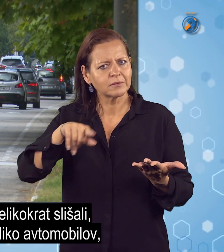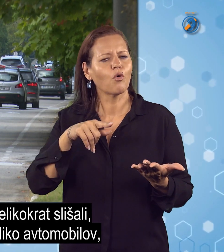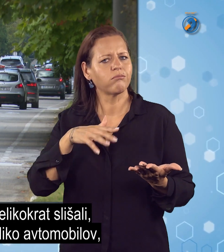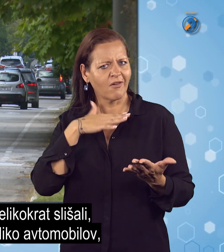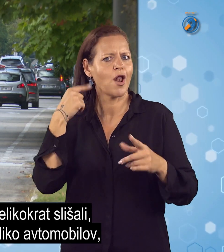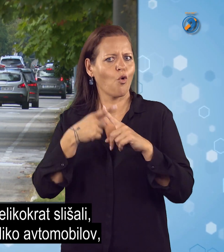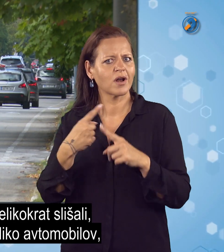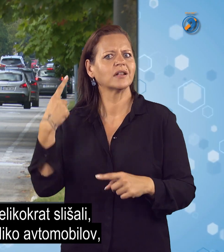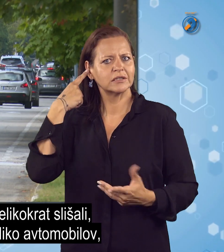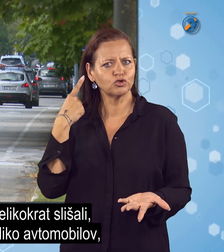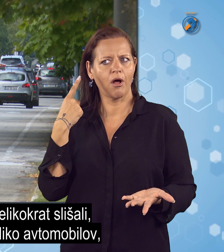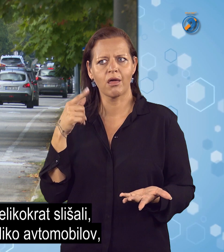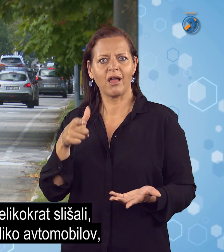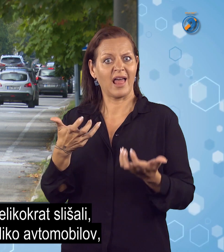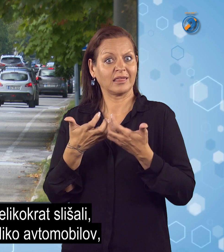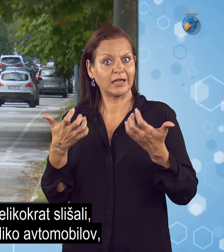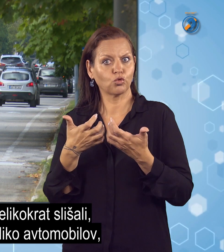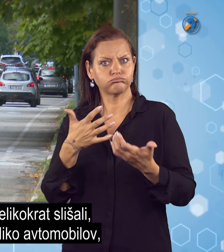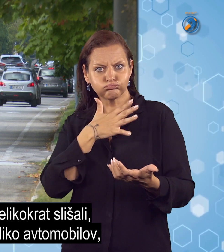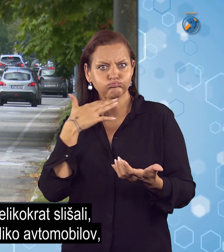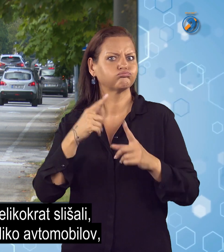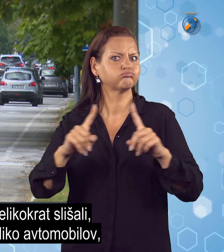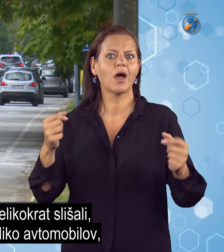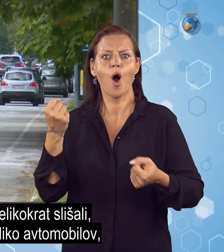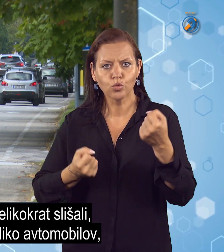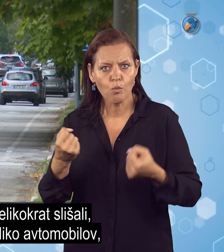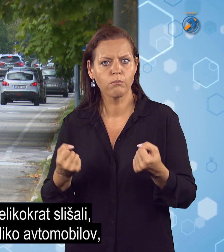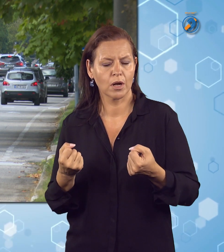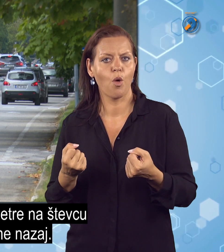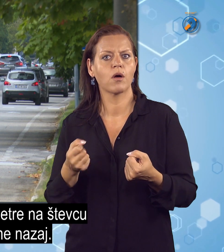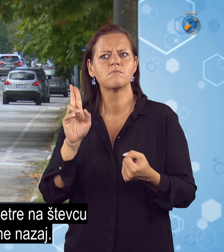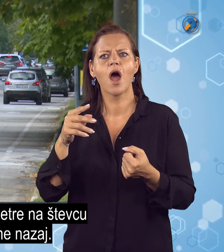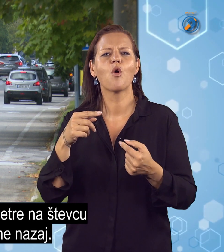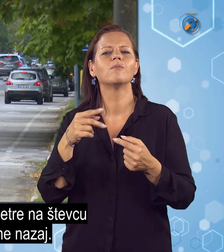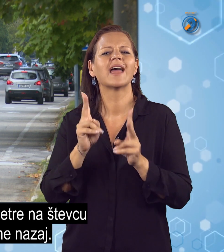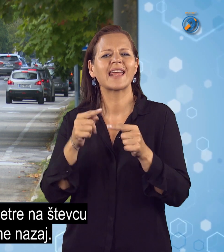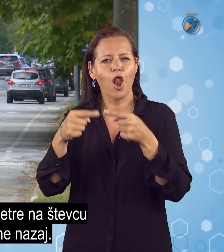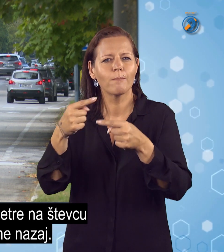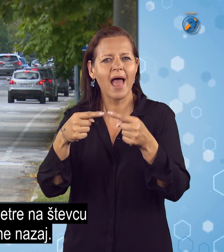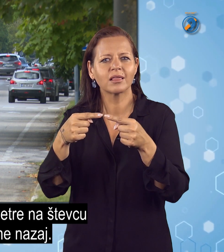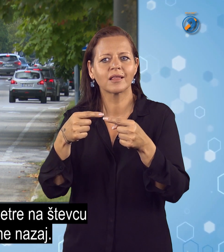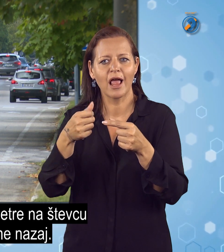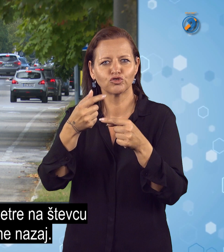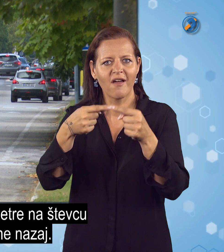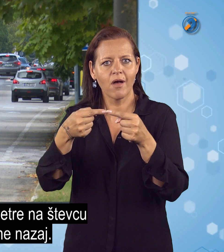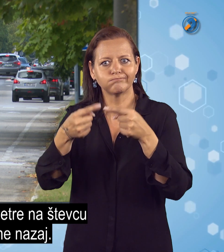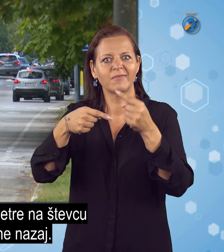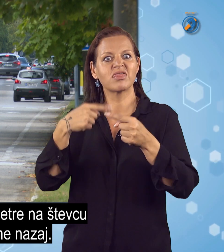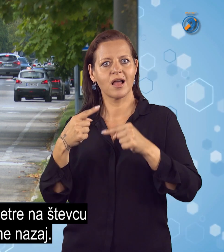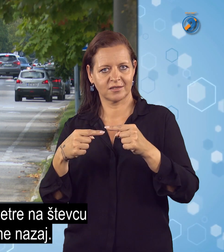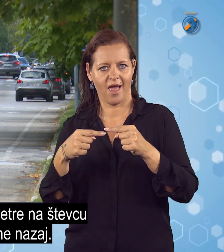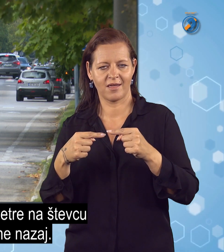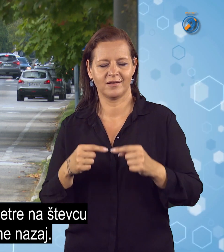Vendar smo velikokrat slišali, da je na trgu veliko avtomobilov, ki imajo kilometre na števcu prevrtene nazaj.